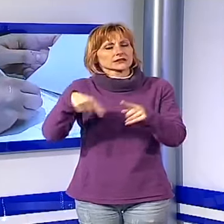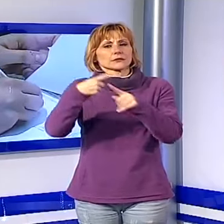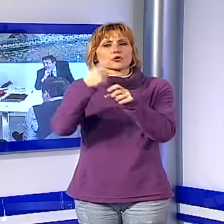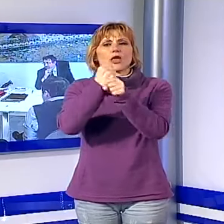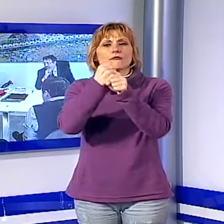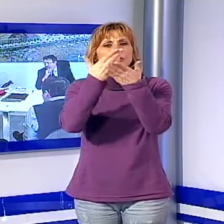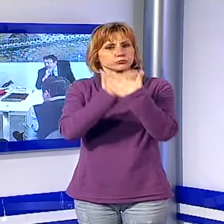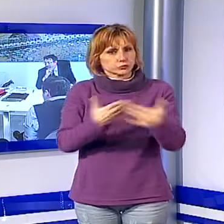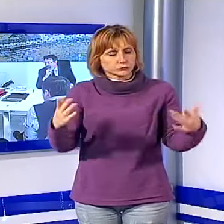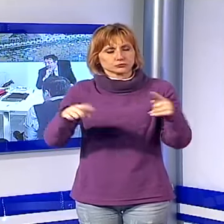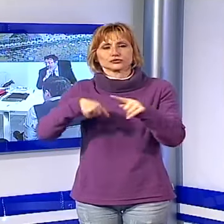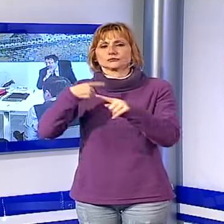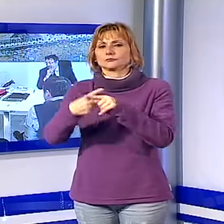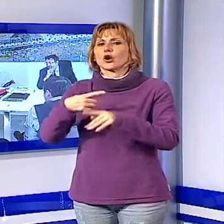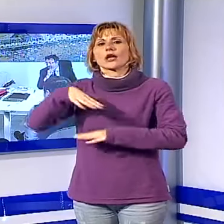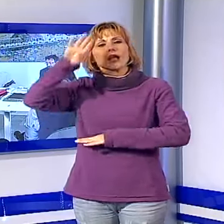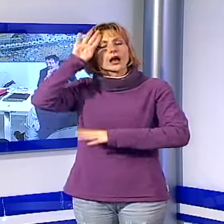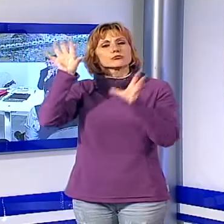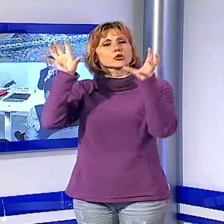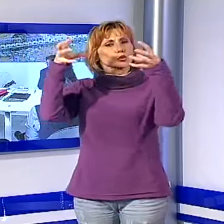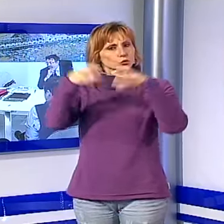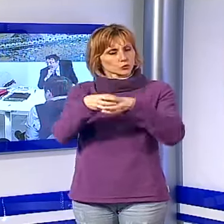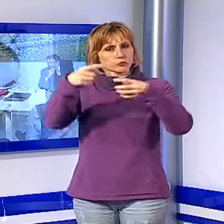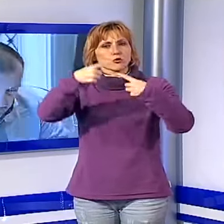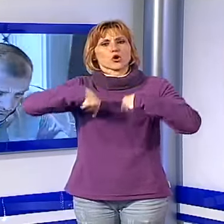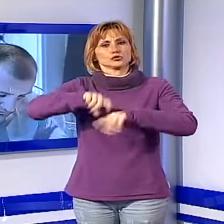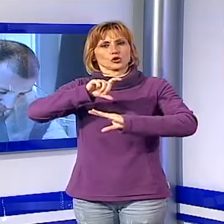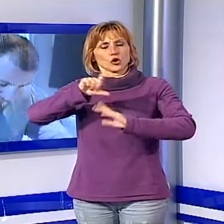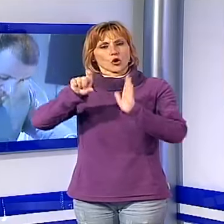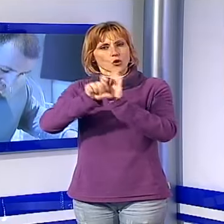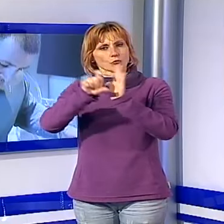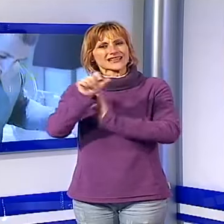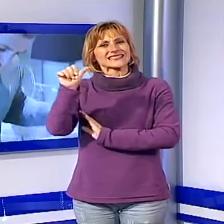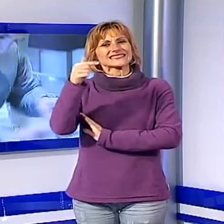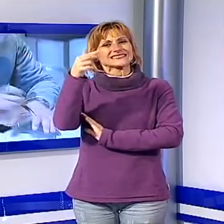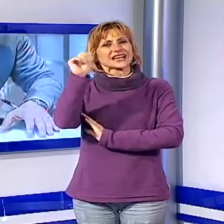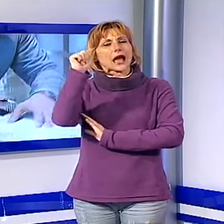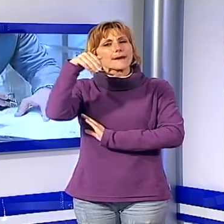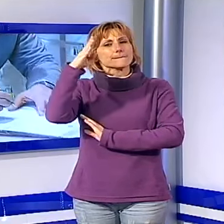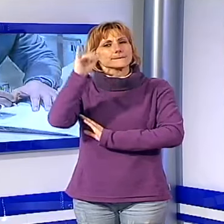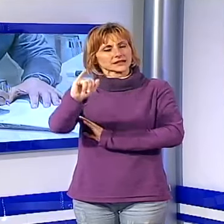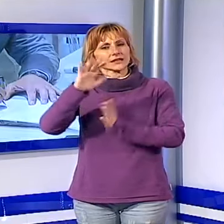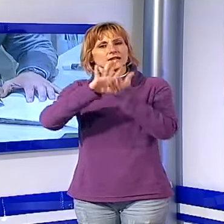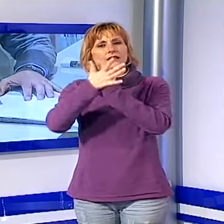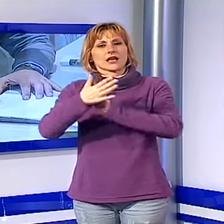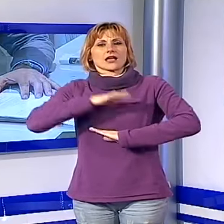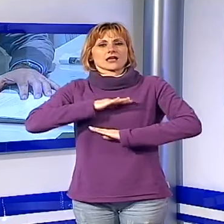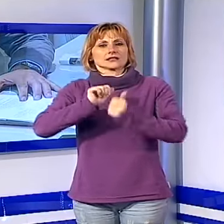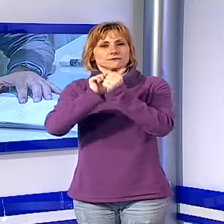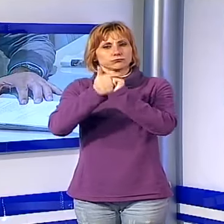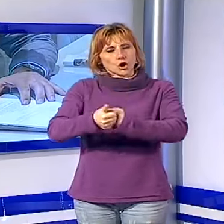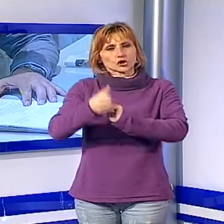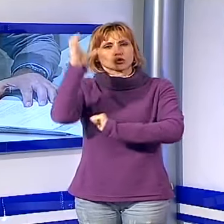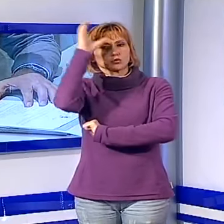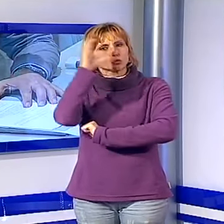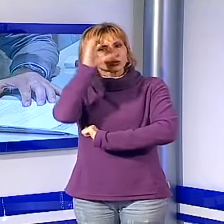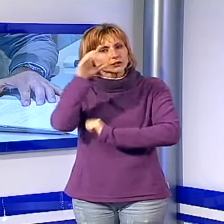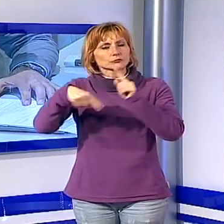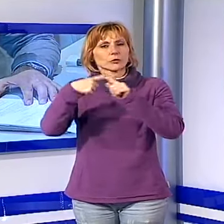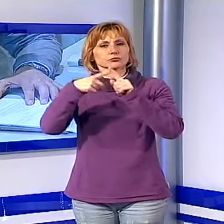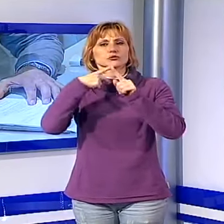Poi il capogruppo del Partito Democratico in Consiglio Comunale, Andrea Strambi, che diventa assessore allo sport, al turismo e alla